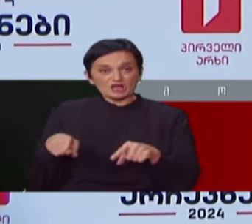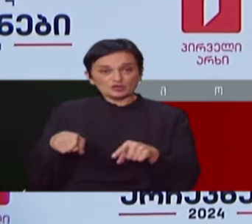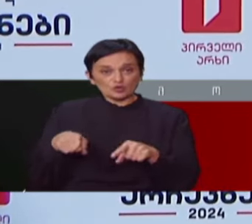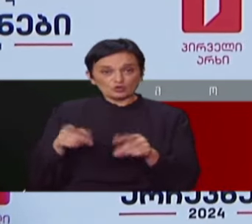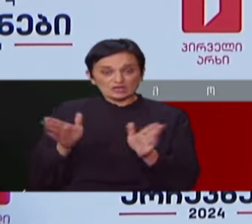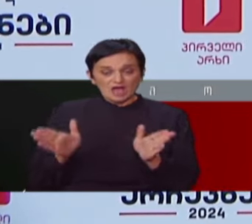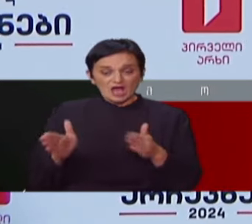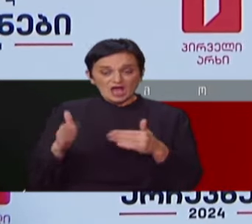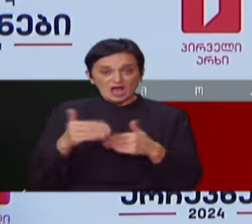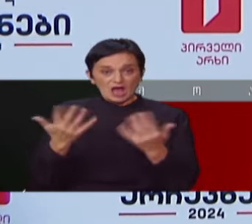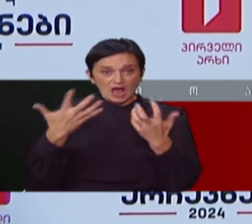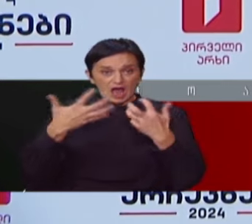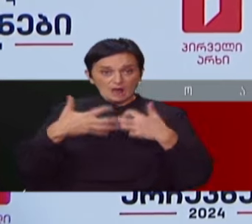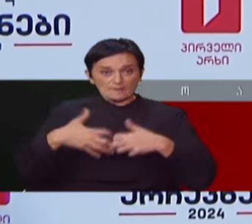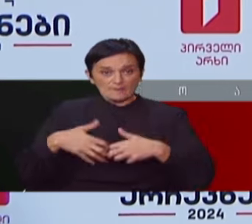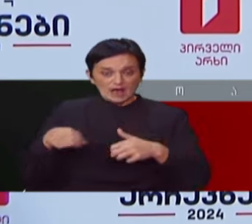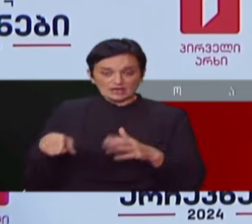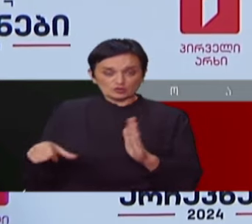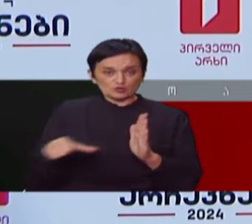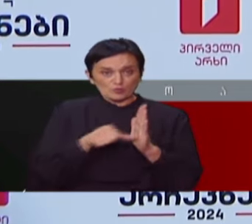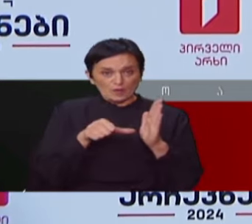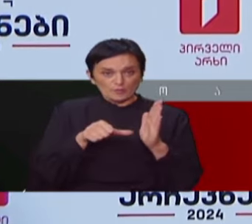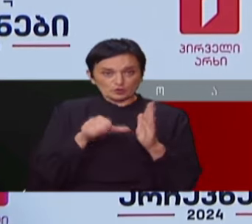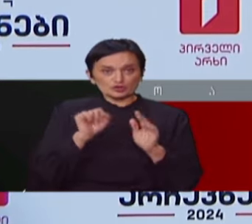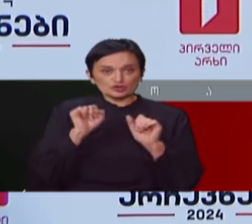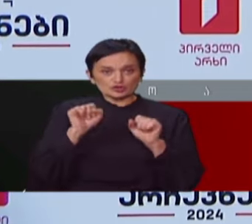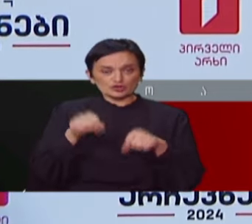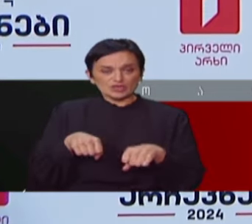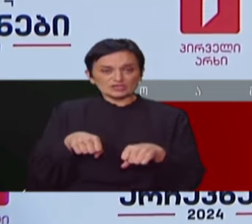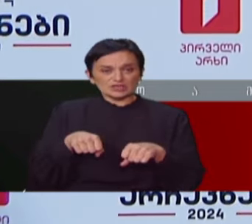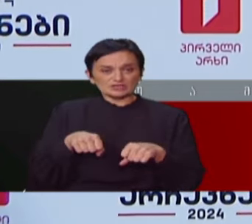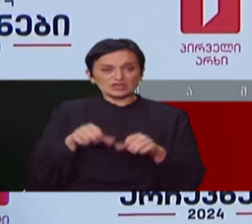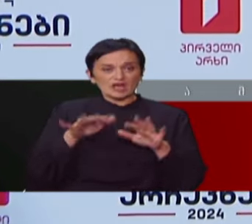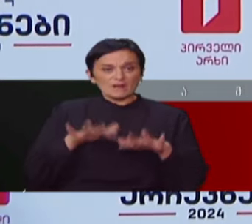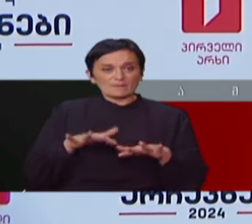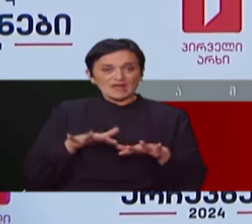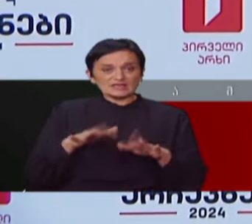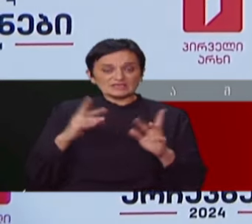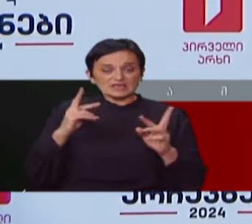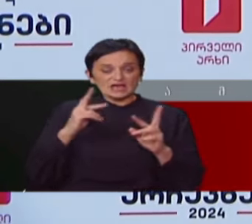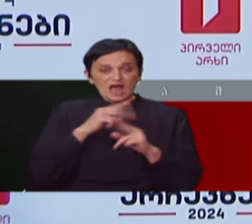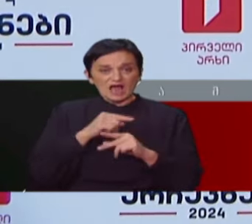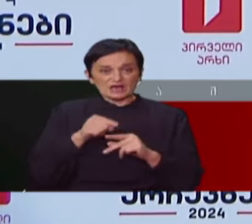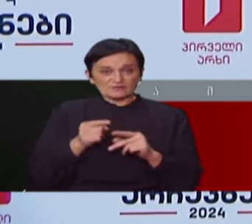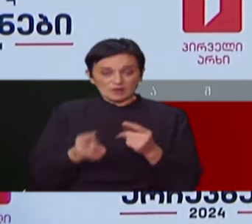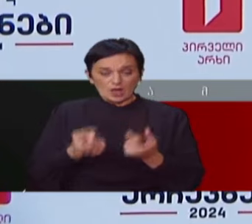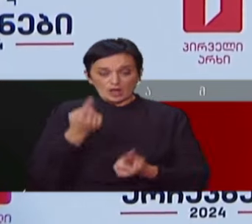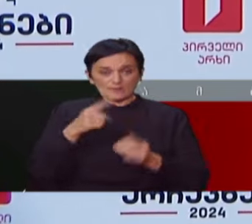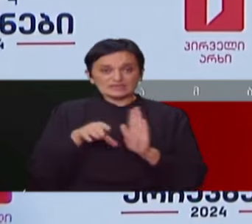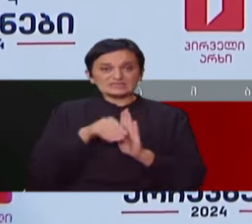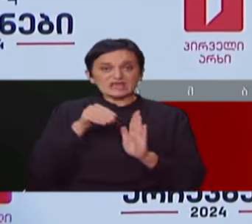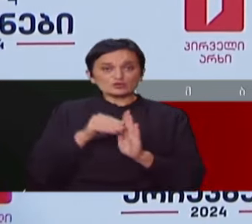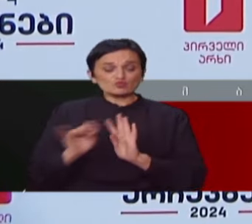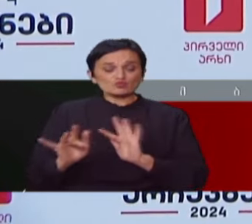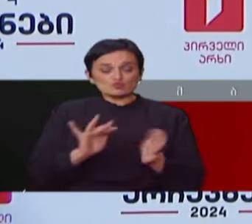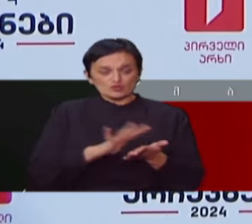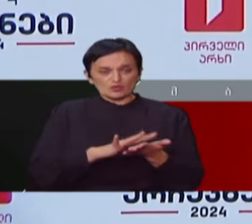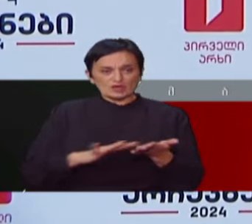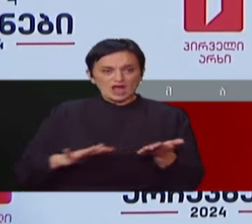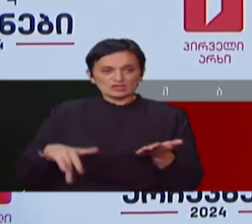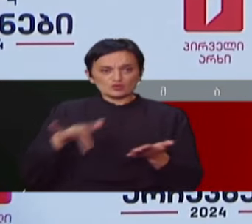ვერიფიკაციის აპარატების მეშვეობით შესაძლებელი ყოფილიყო ადგილზე ამ ხარვეზის აღმოფხვრა და საარჩევნო პროცესის გაგრძელება